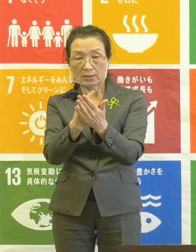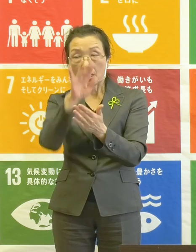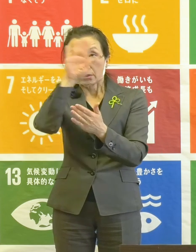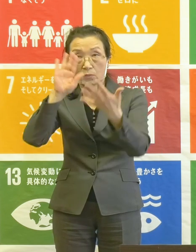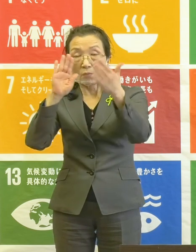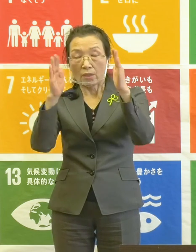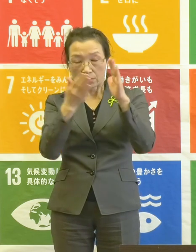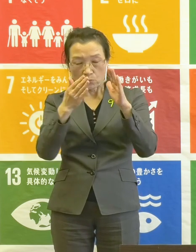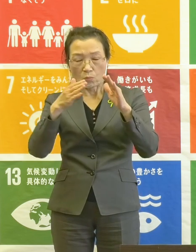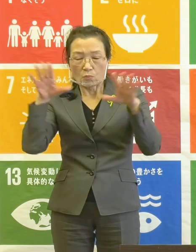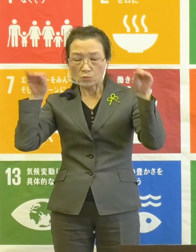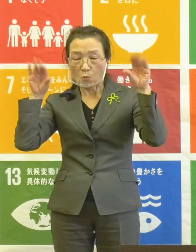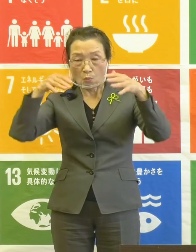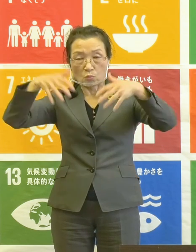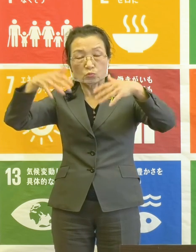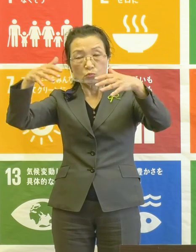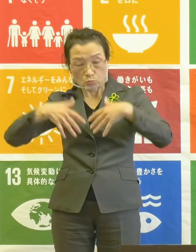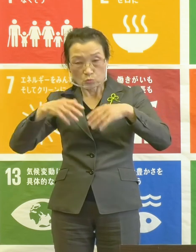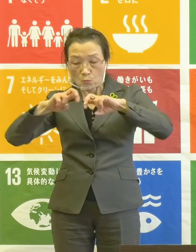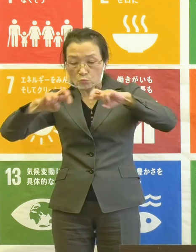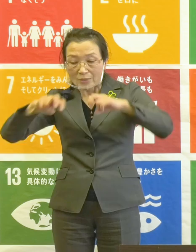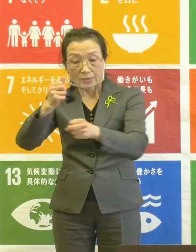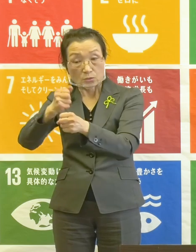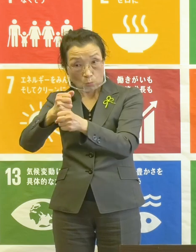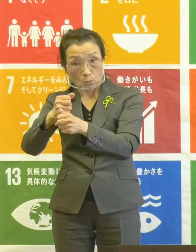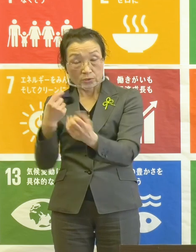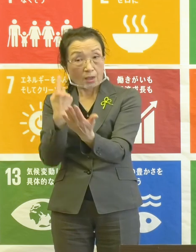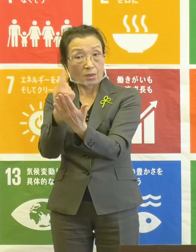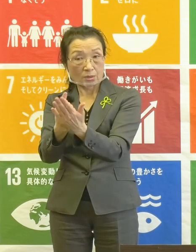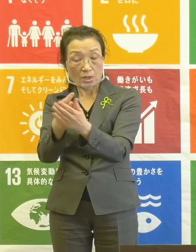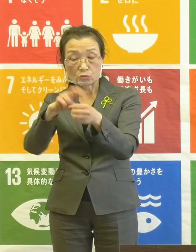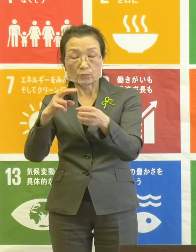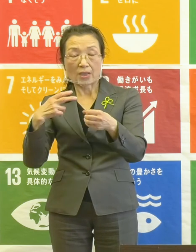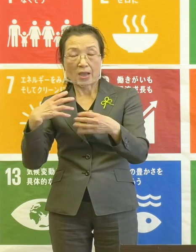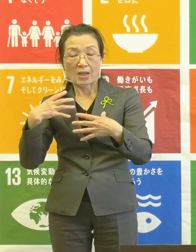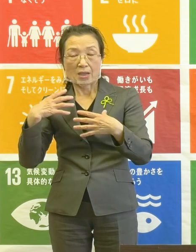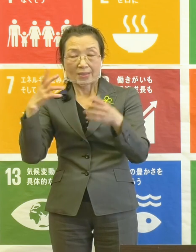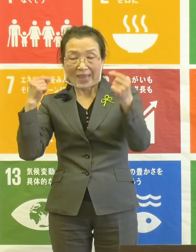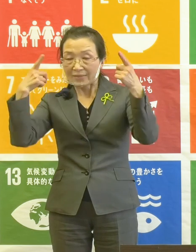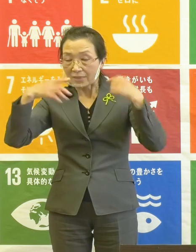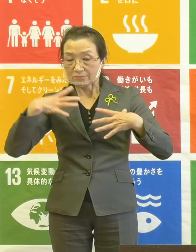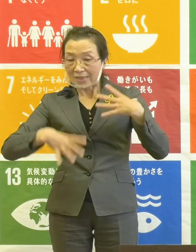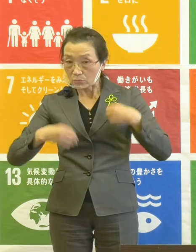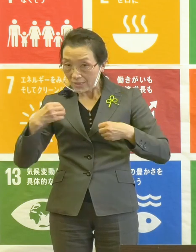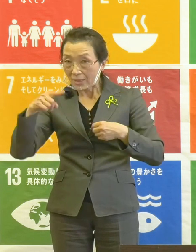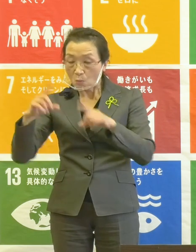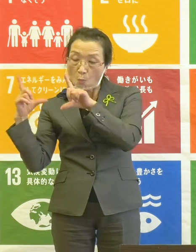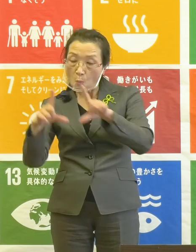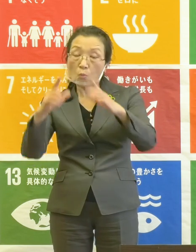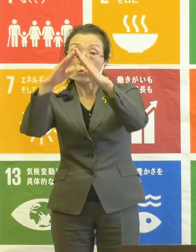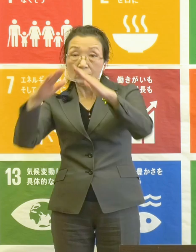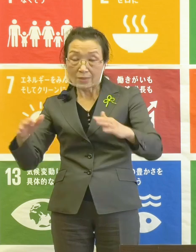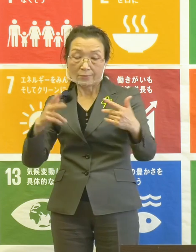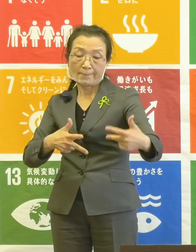動情報収集分析事業に参加した宇都宮大学の学生による報告会を オンライン